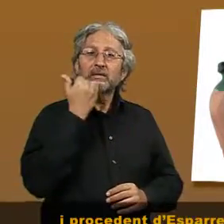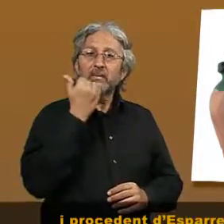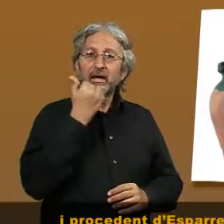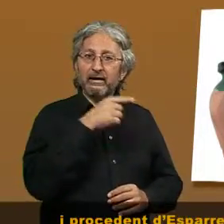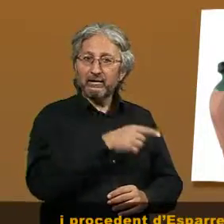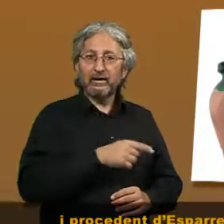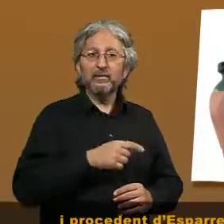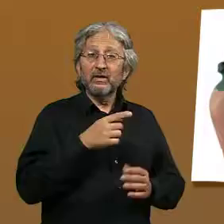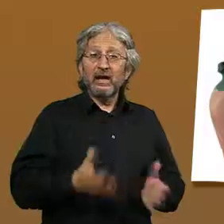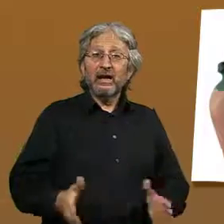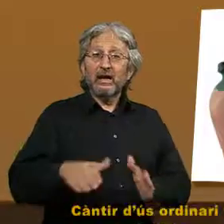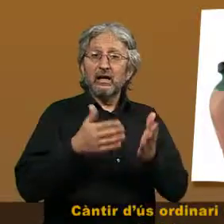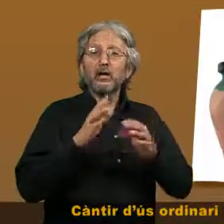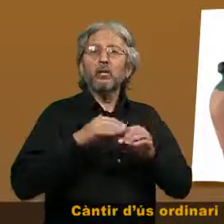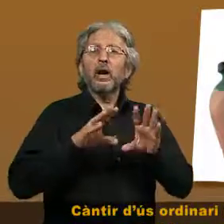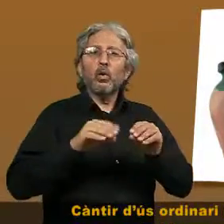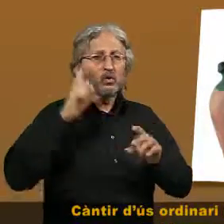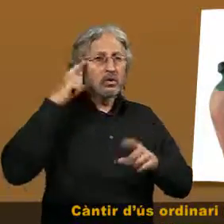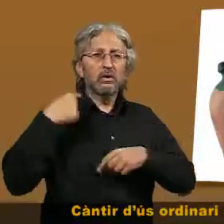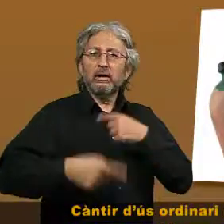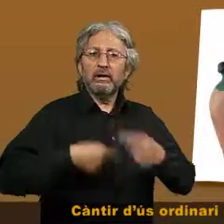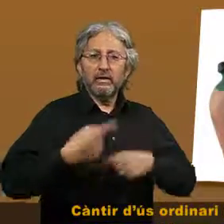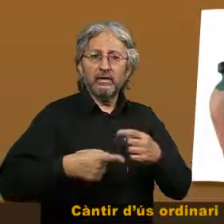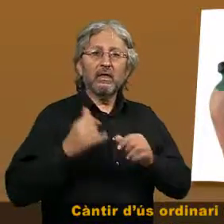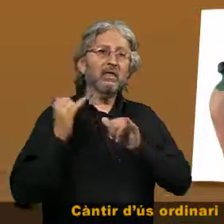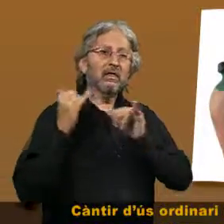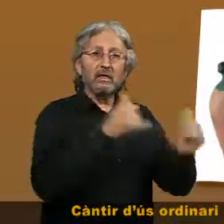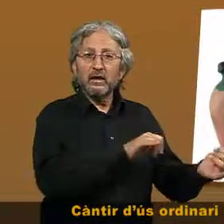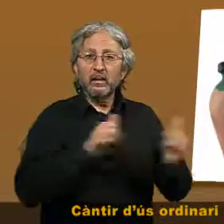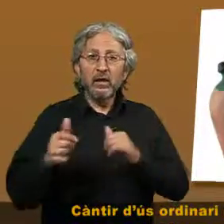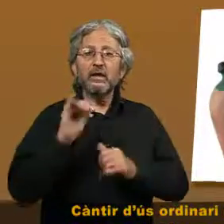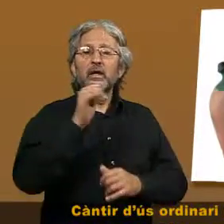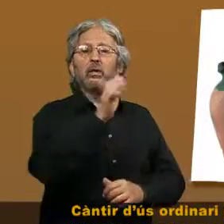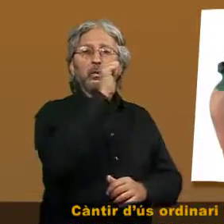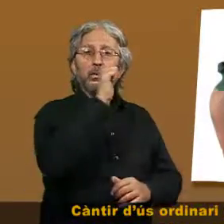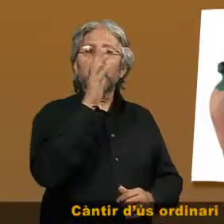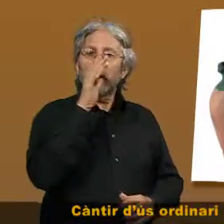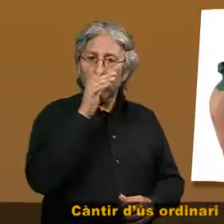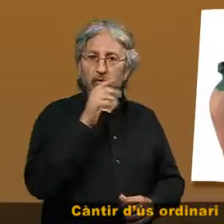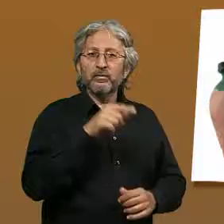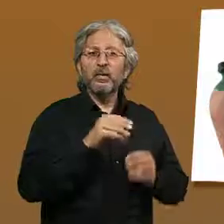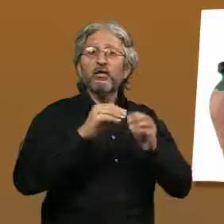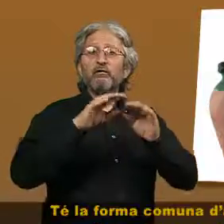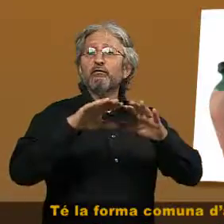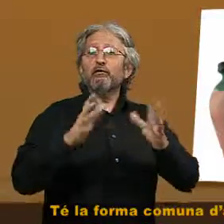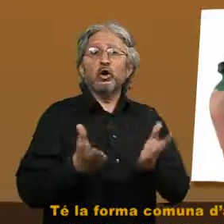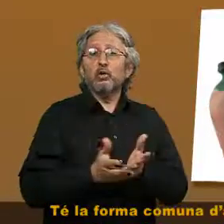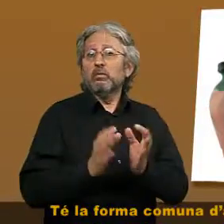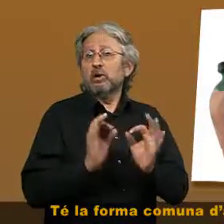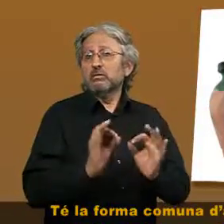Càntir, d'ús ordinari per a transportar i beure aigua. Té la forma comuna d'aquests atuells